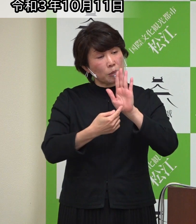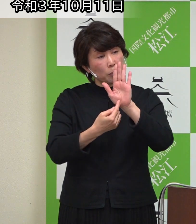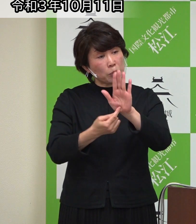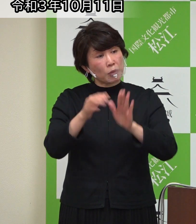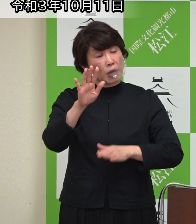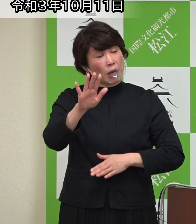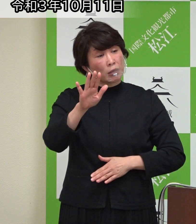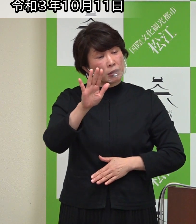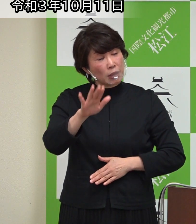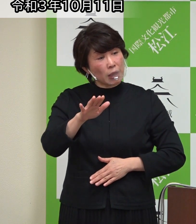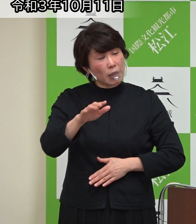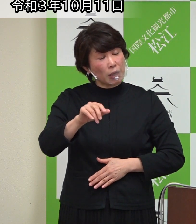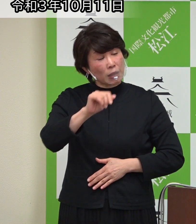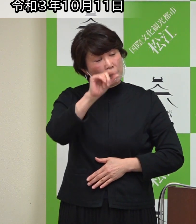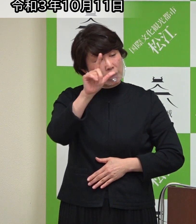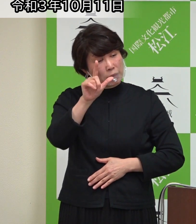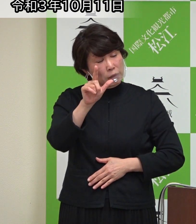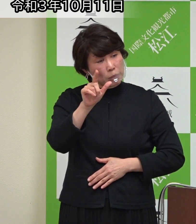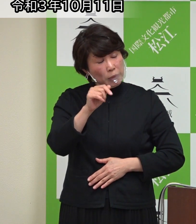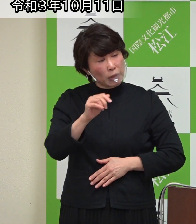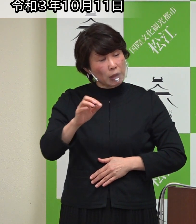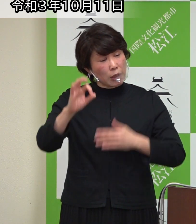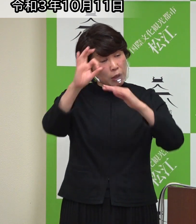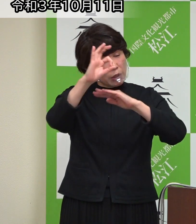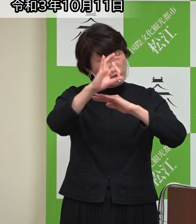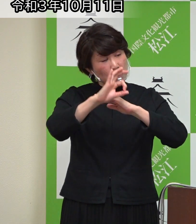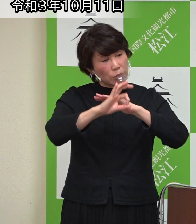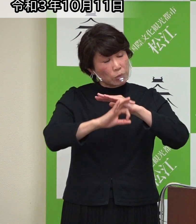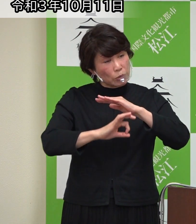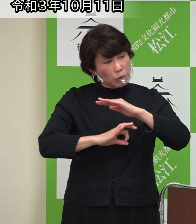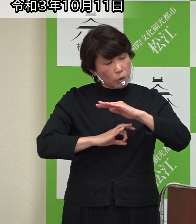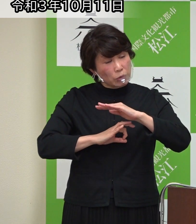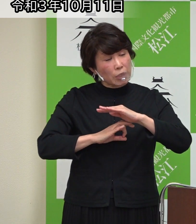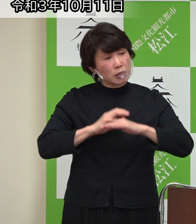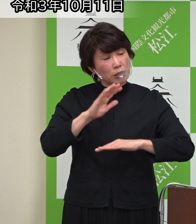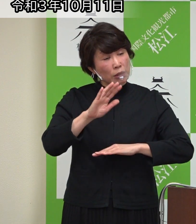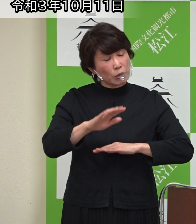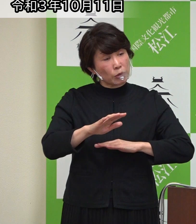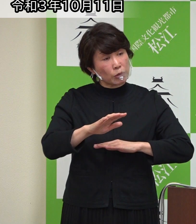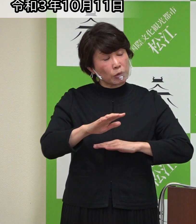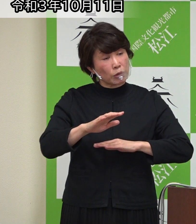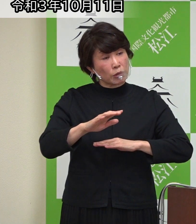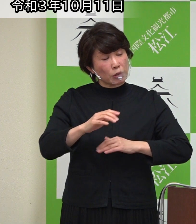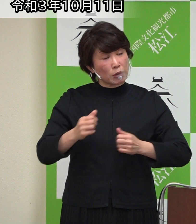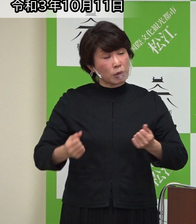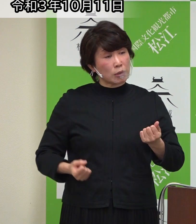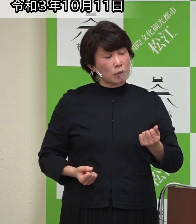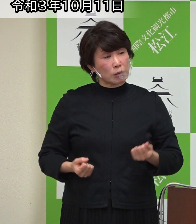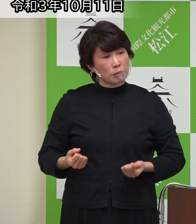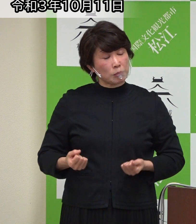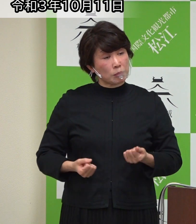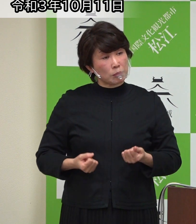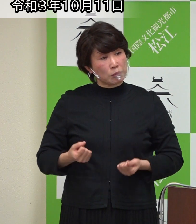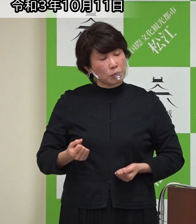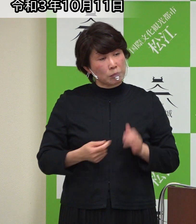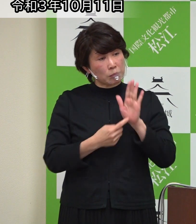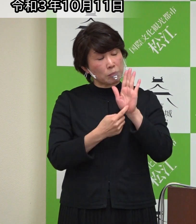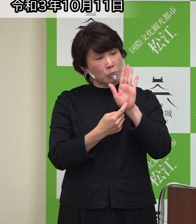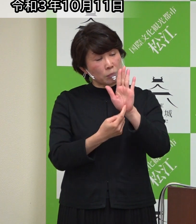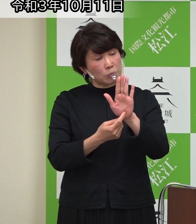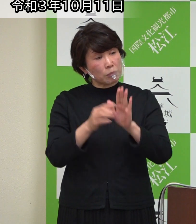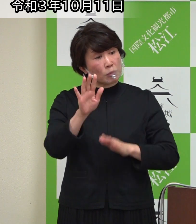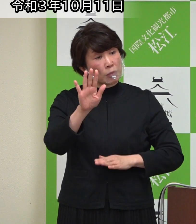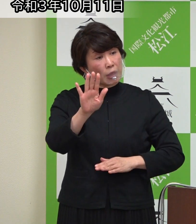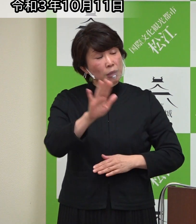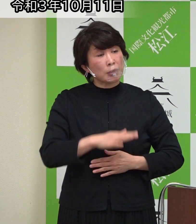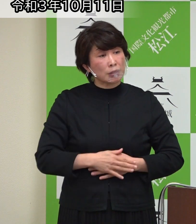ている人がいると、こう面白おかしく取り上げられるケースも多いのかなという気がしています。こ